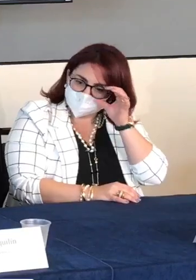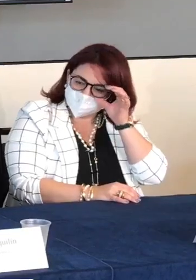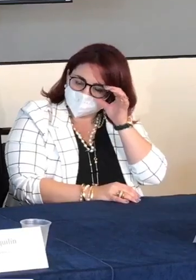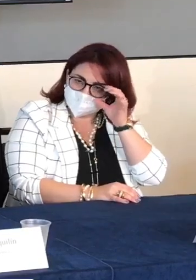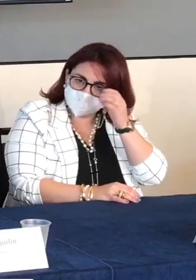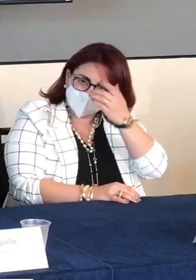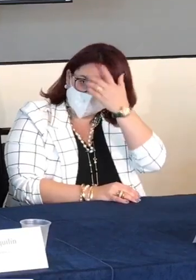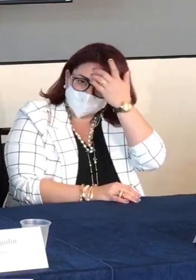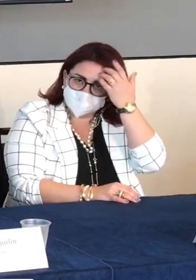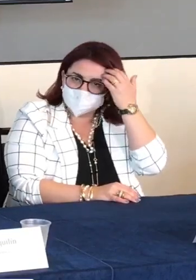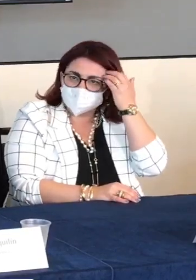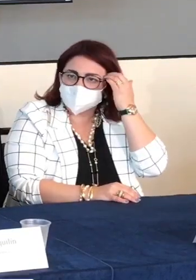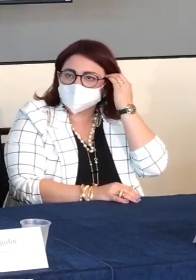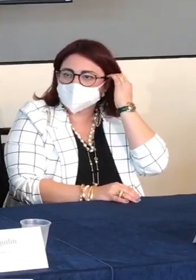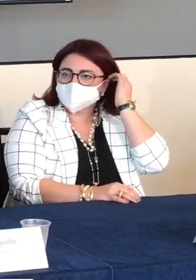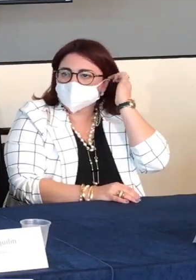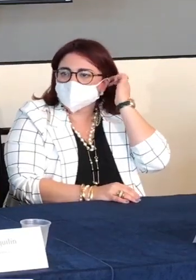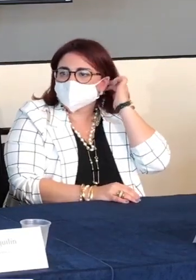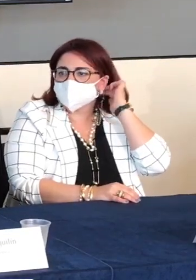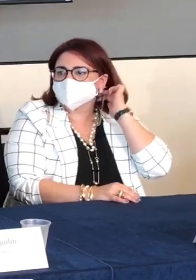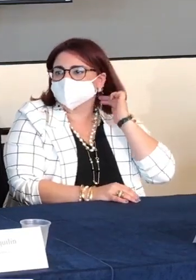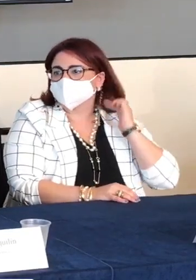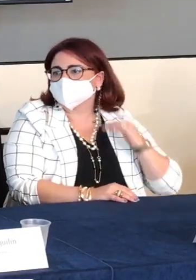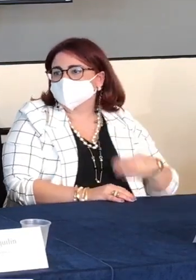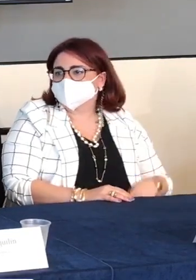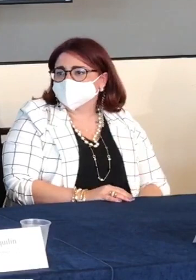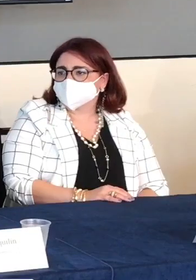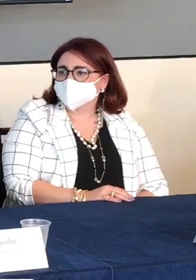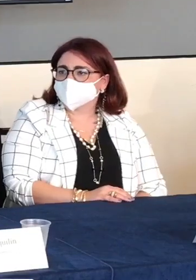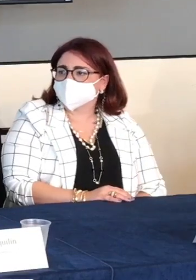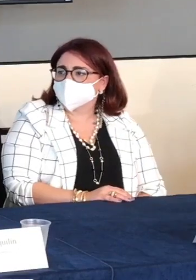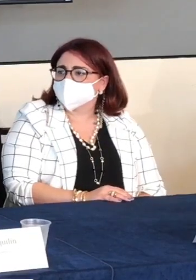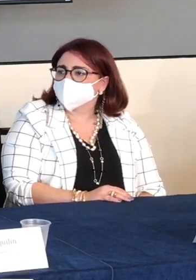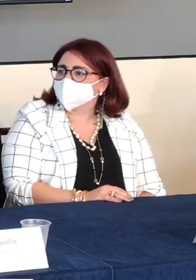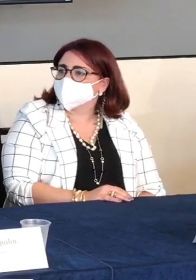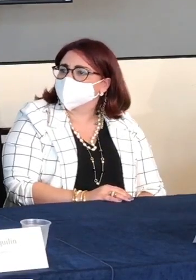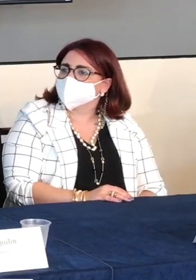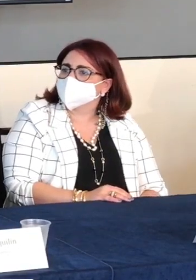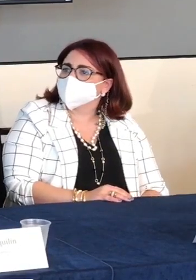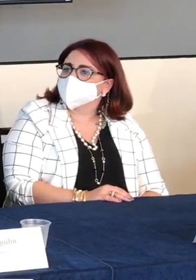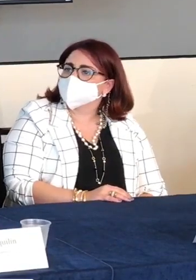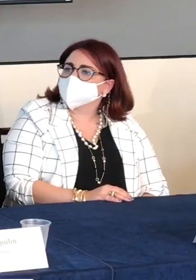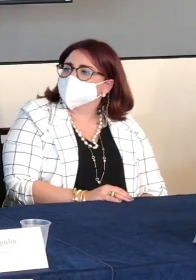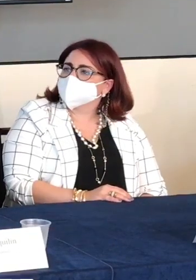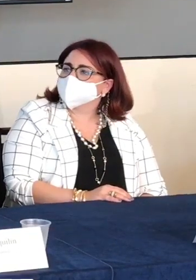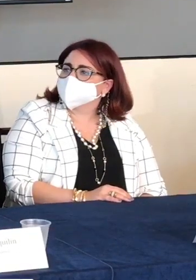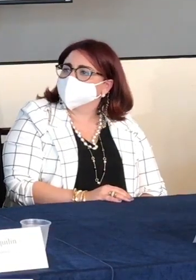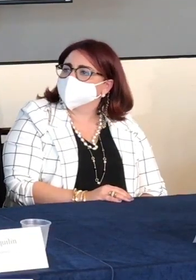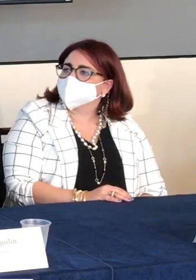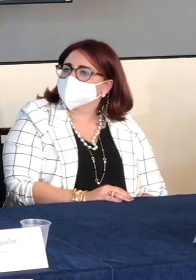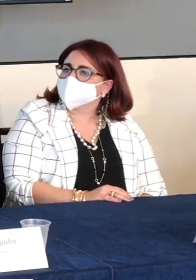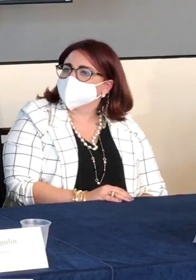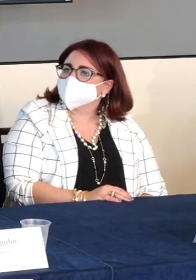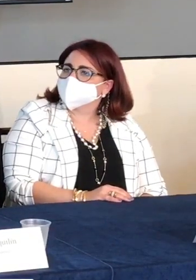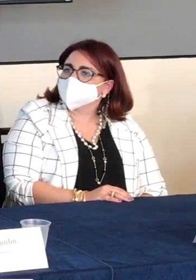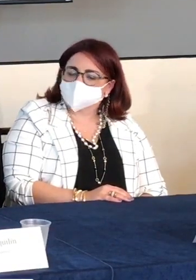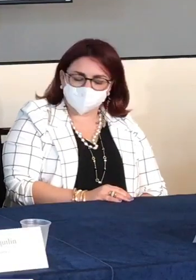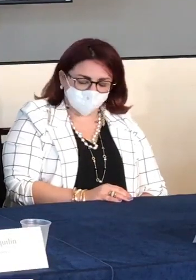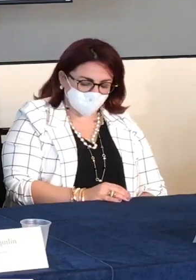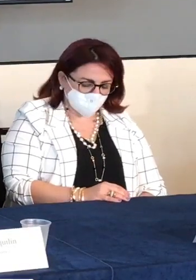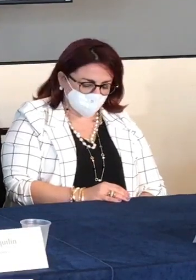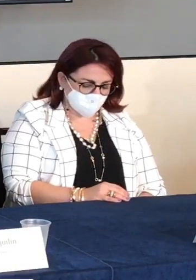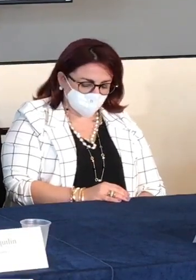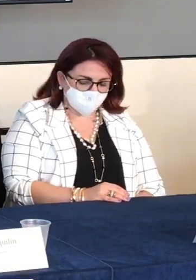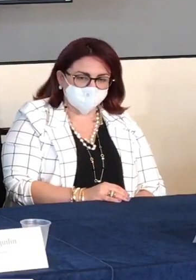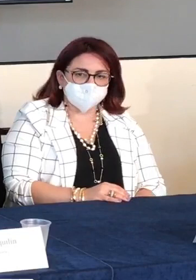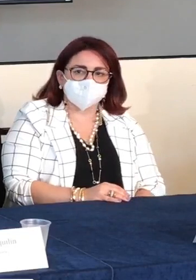estudiado y se ve evaluando a través del tiempo, y si la inmunidad va disminuyendo, ese es el motivo por el cual se da el refuerzo. En el